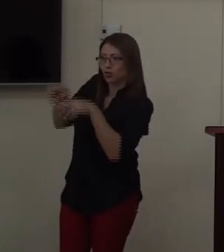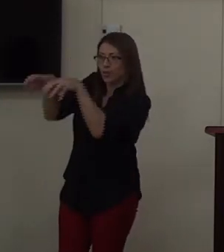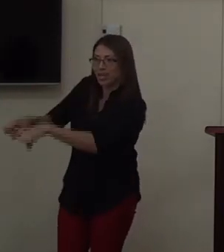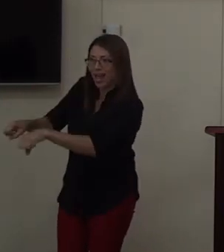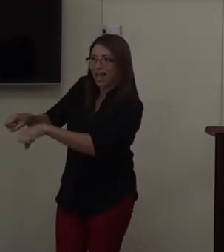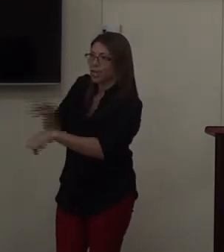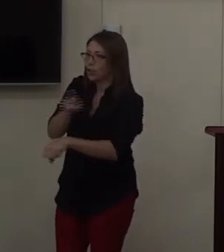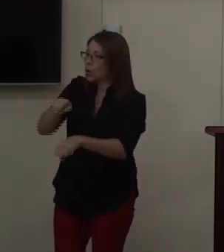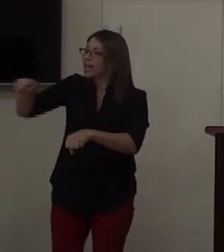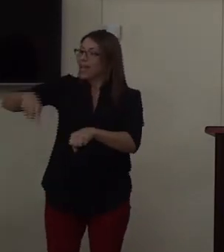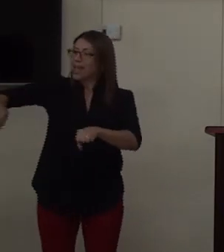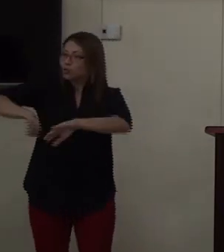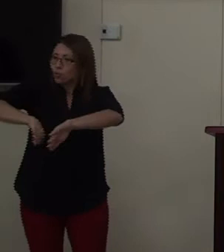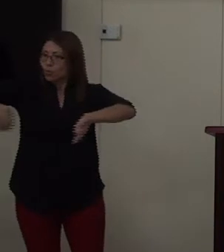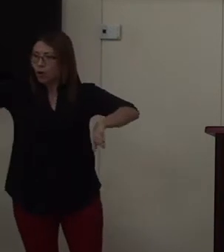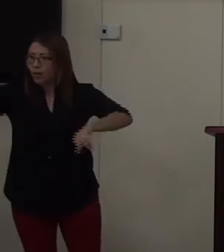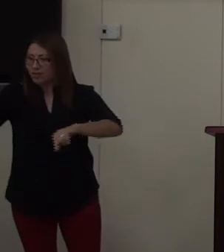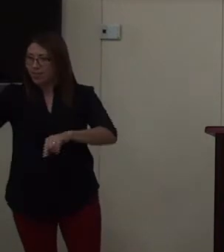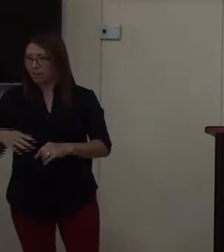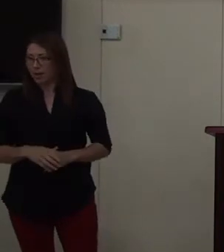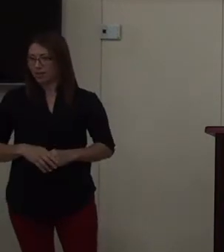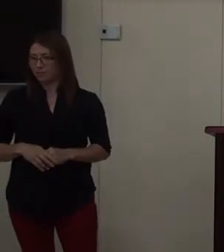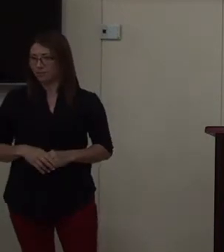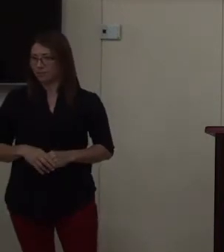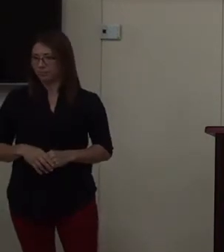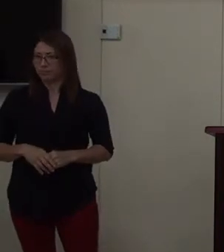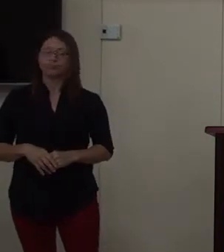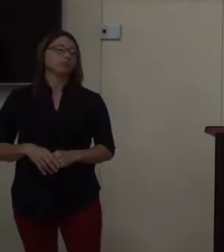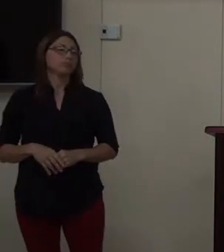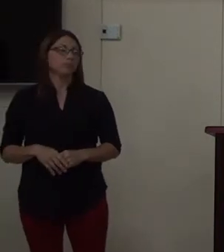sino que son una colectividad aparte.